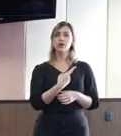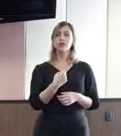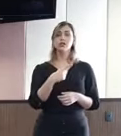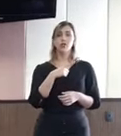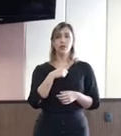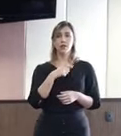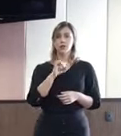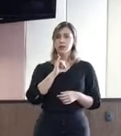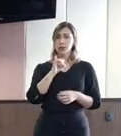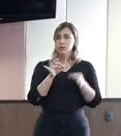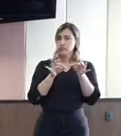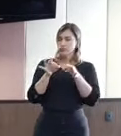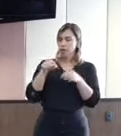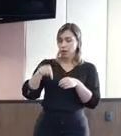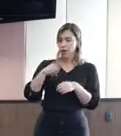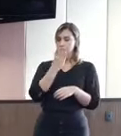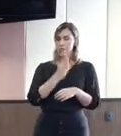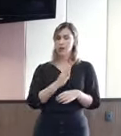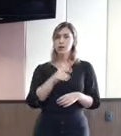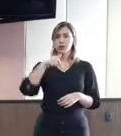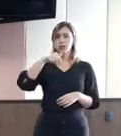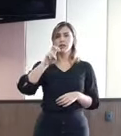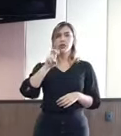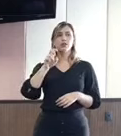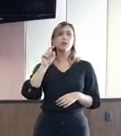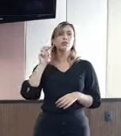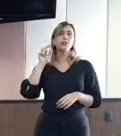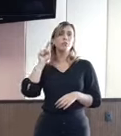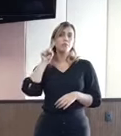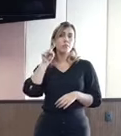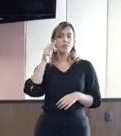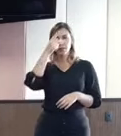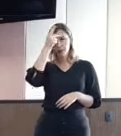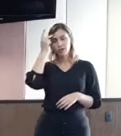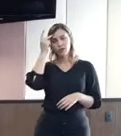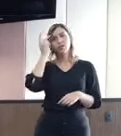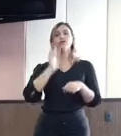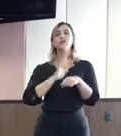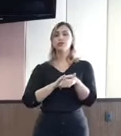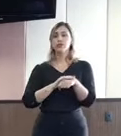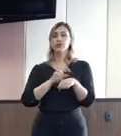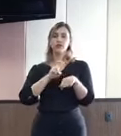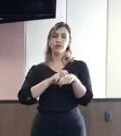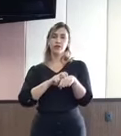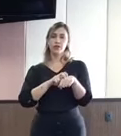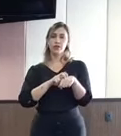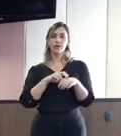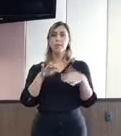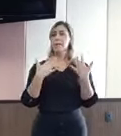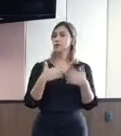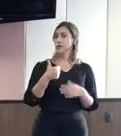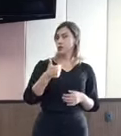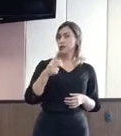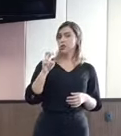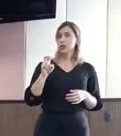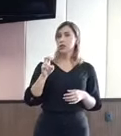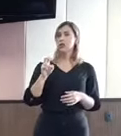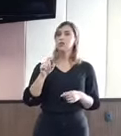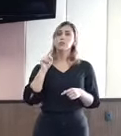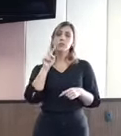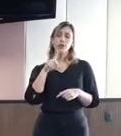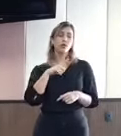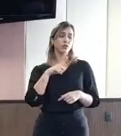pessoas contaminadas. Dessas 75 mil pessoas que estão contaminadas, provavelmente 15 mil estão nos hospitais italianos. No